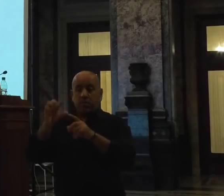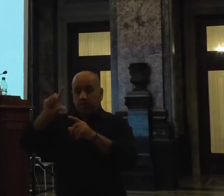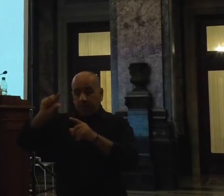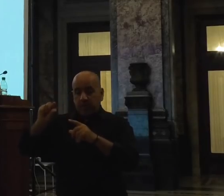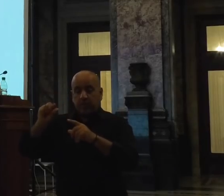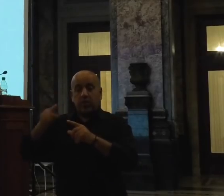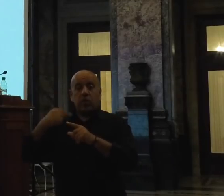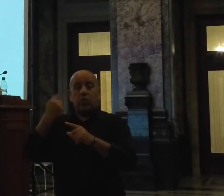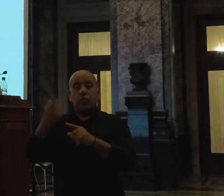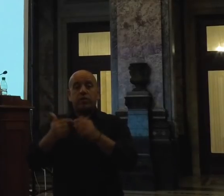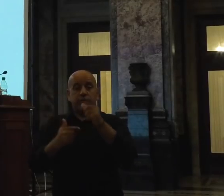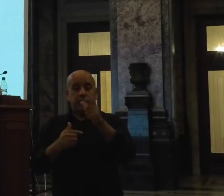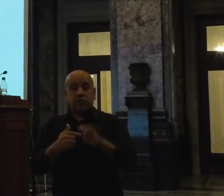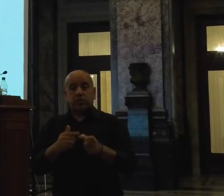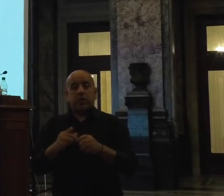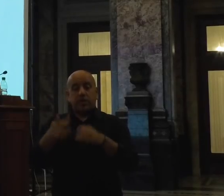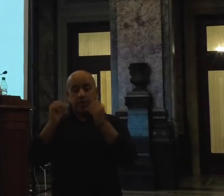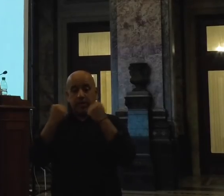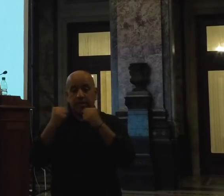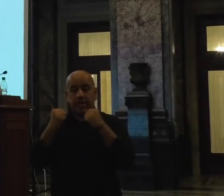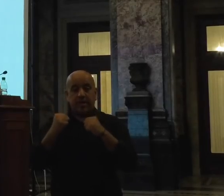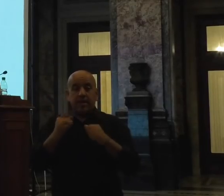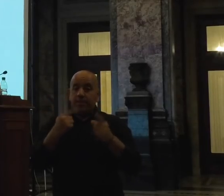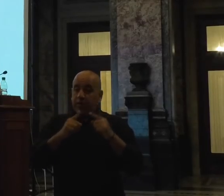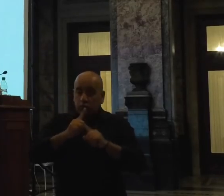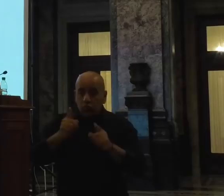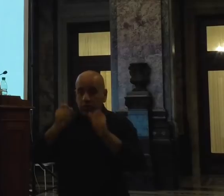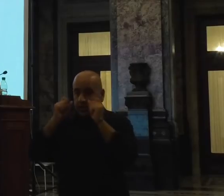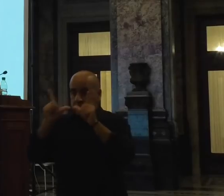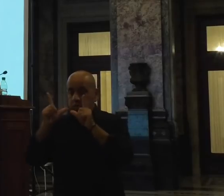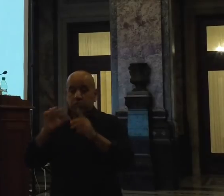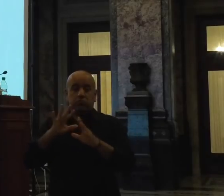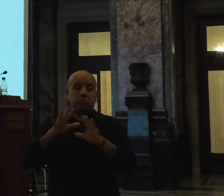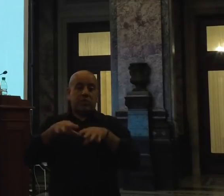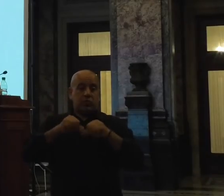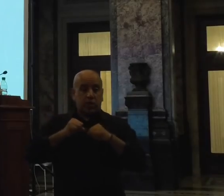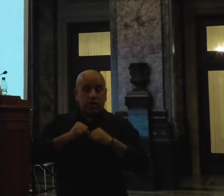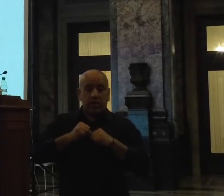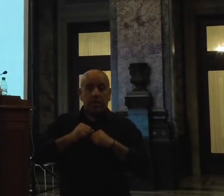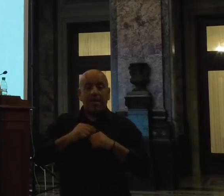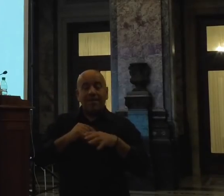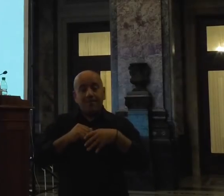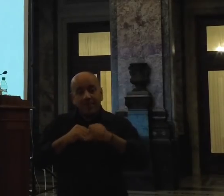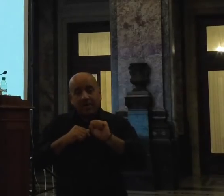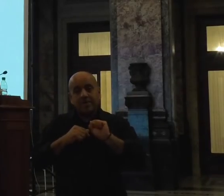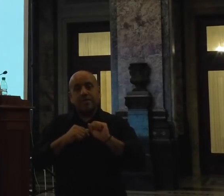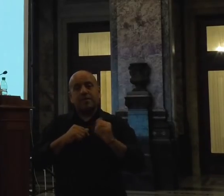Las otras personas que entrenan sin atención, con una condición neutral, les lleva más